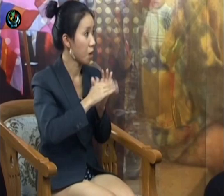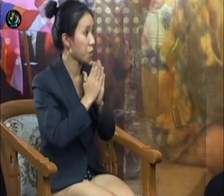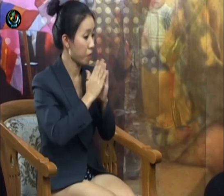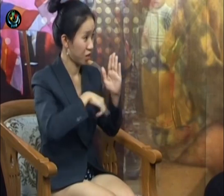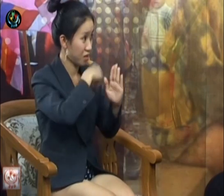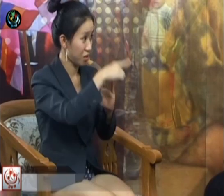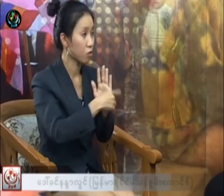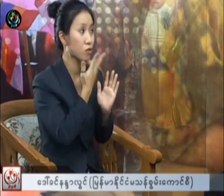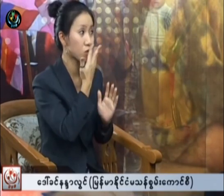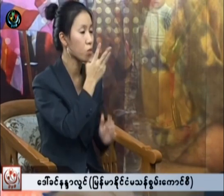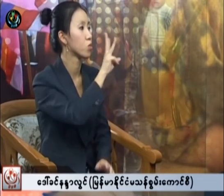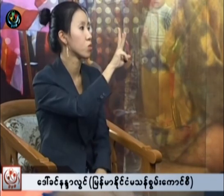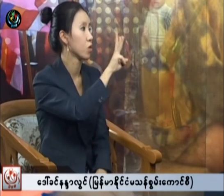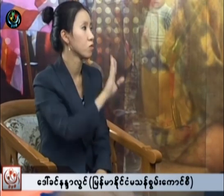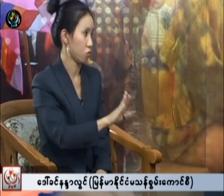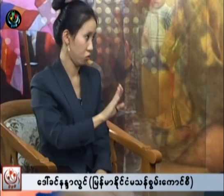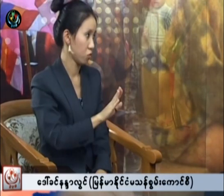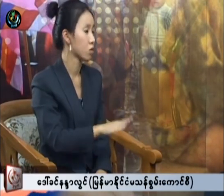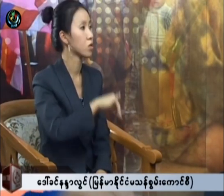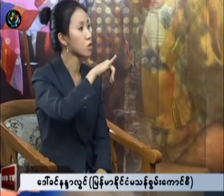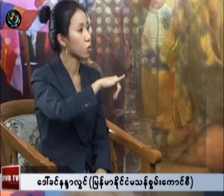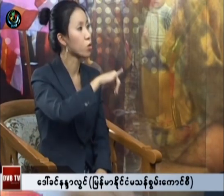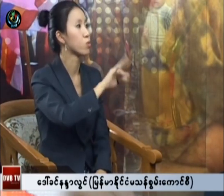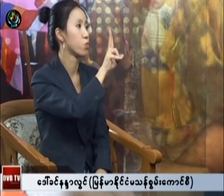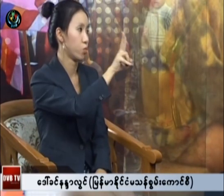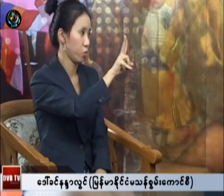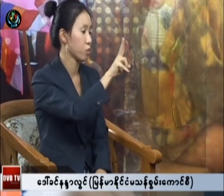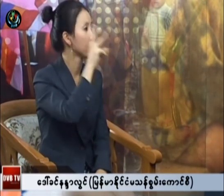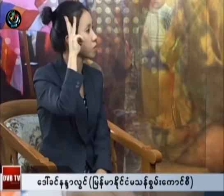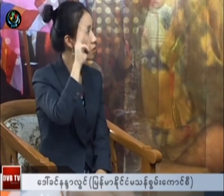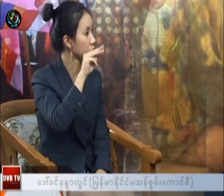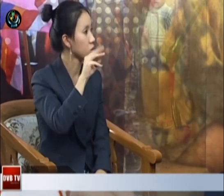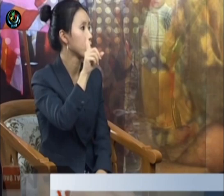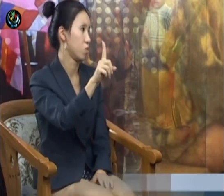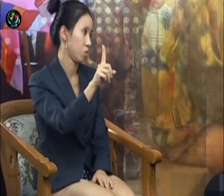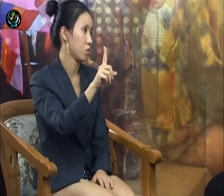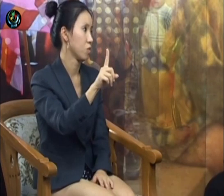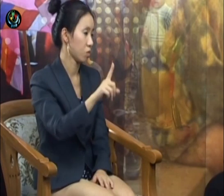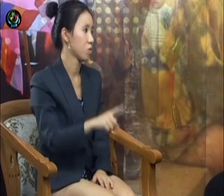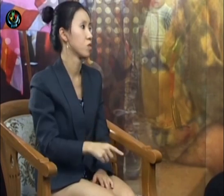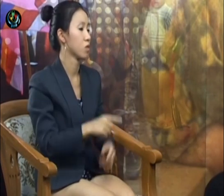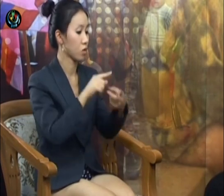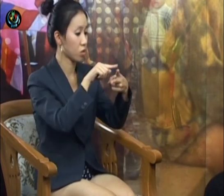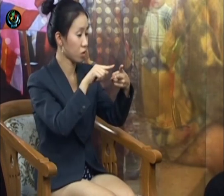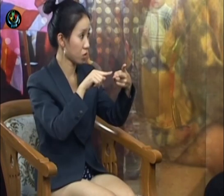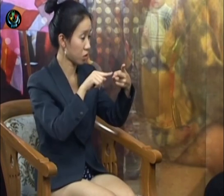ကြားကျောင်းက၃ကျောင်းရှိပါတယ်ရန်ကုန်မှာ၂ကျောင်းမန္တလေးမှာ၁ကျောင်းပါရန်ကုန်နားမကြားကျောင်းနဲ့မန္တလေးကျောင်းကလူမှုဝန်ထမ်းဦးစီးဌာန